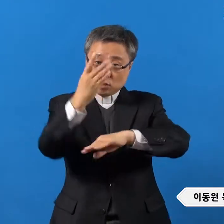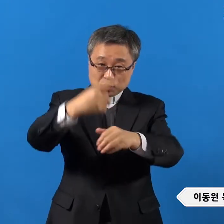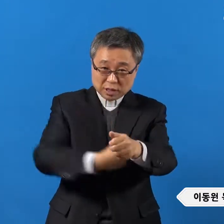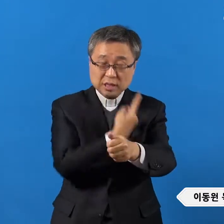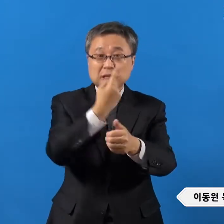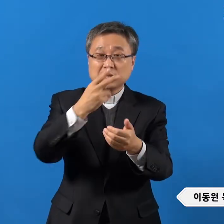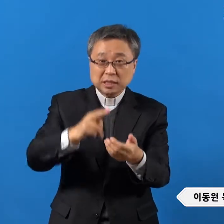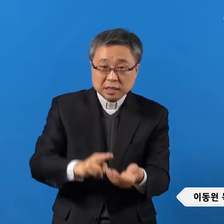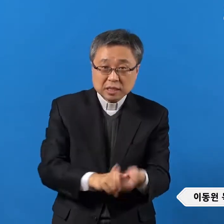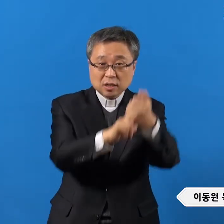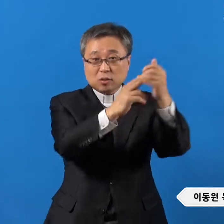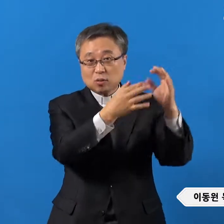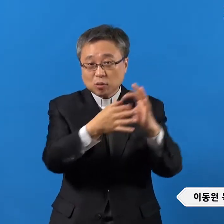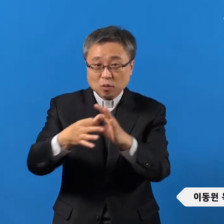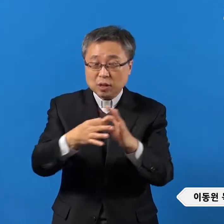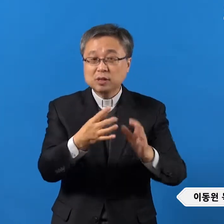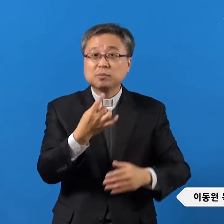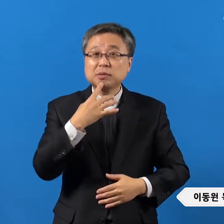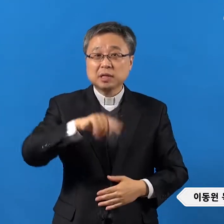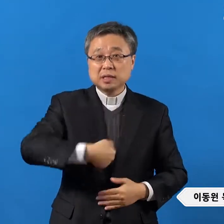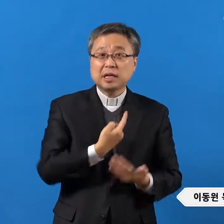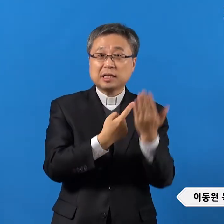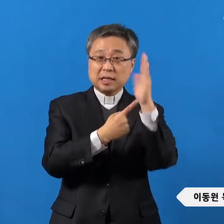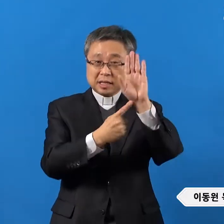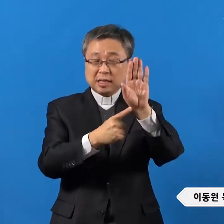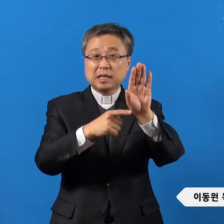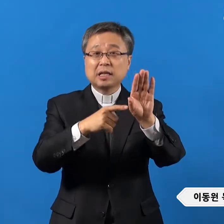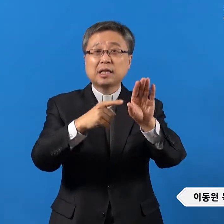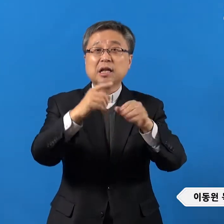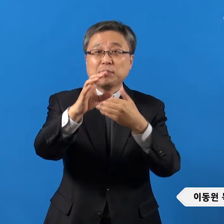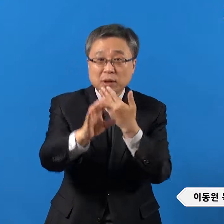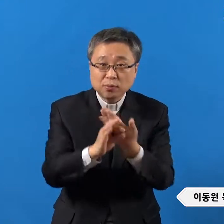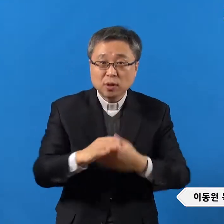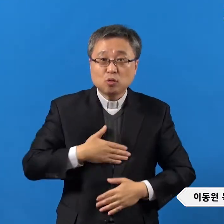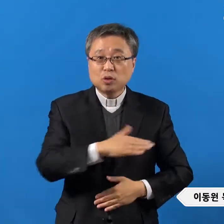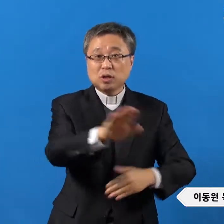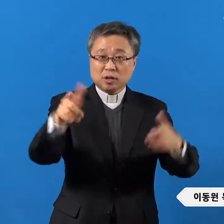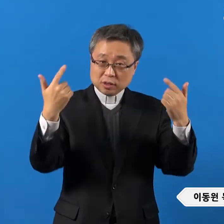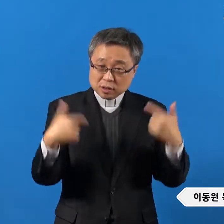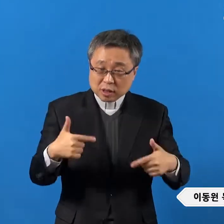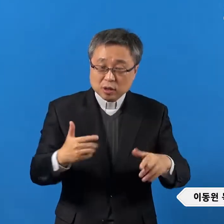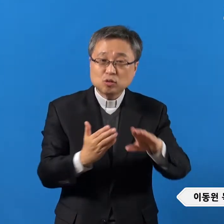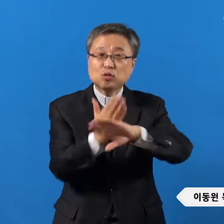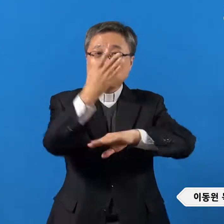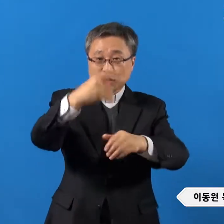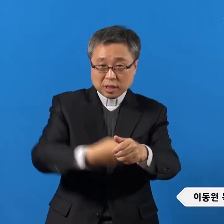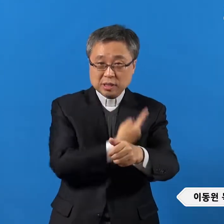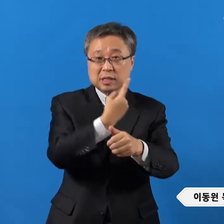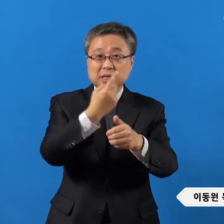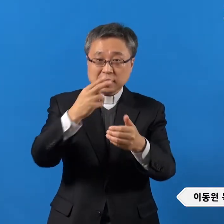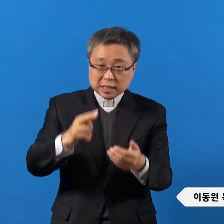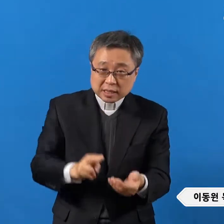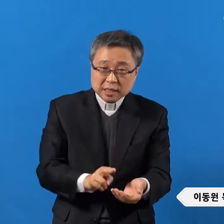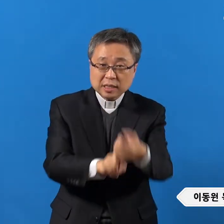기적들을 통해서만 자신을 드러낸다면 우리는 언제나 이 초자연적 기적들만을 날마다 기대하게 되었을